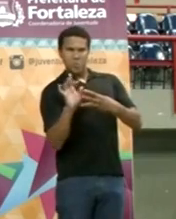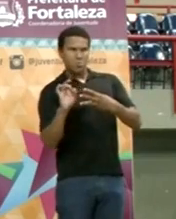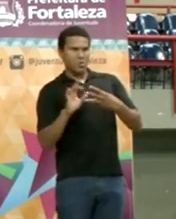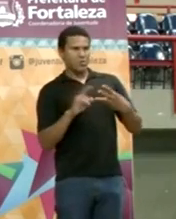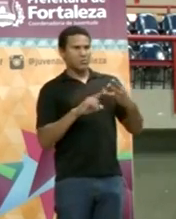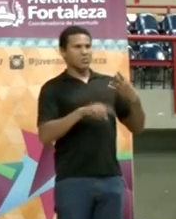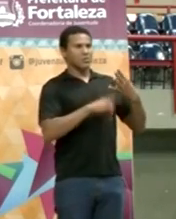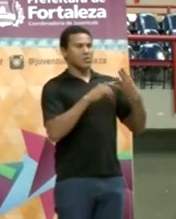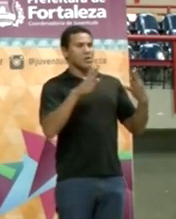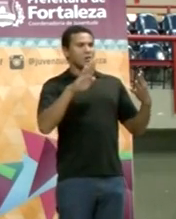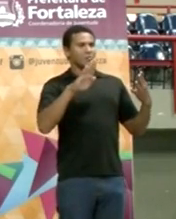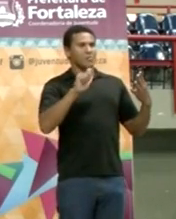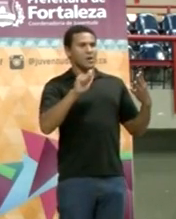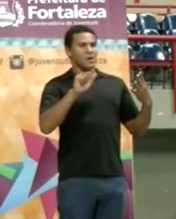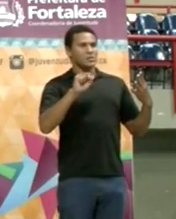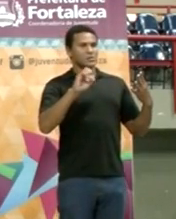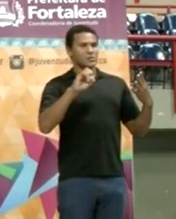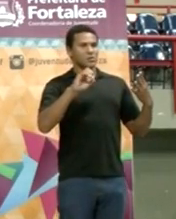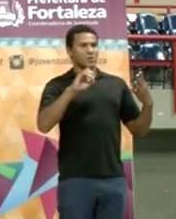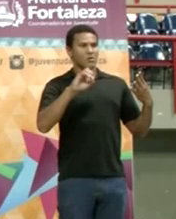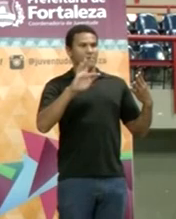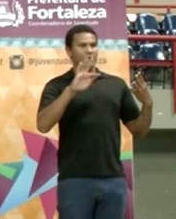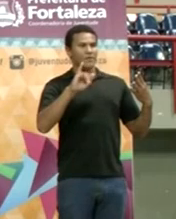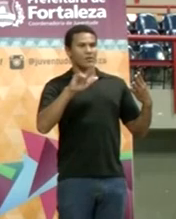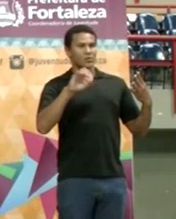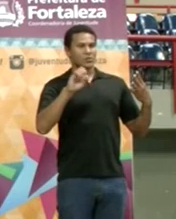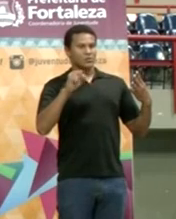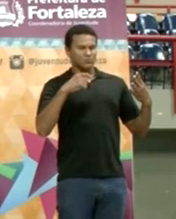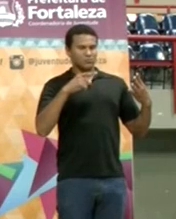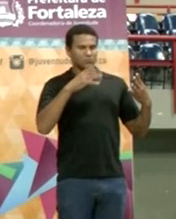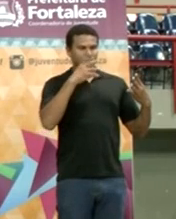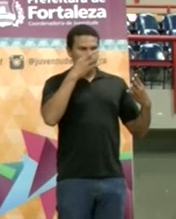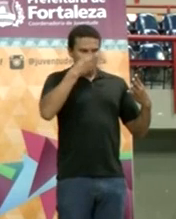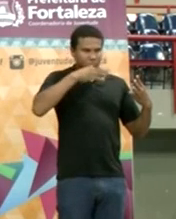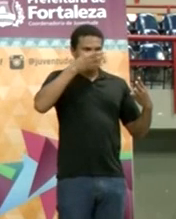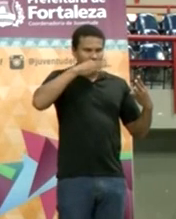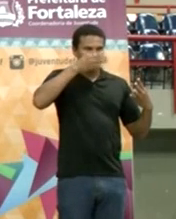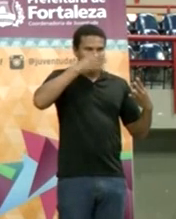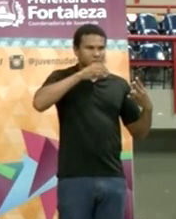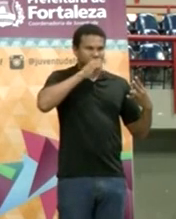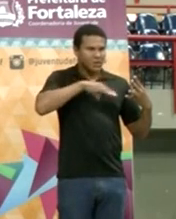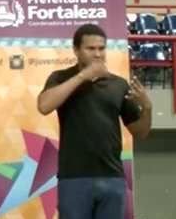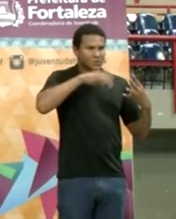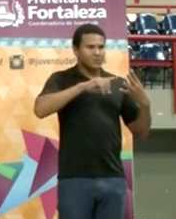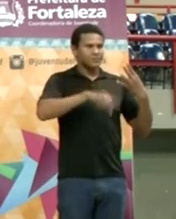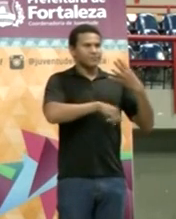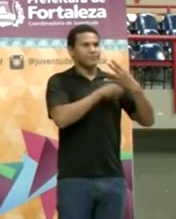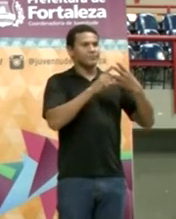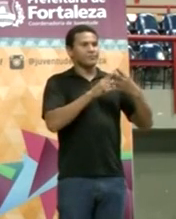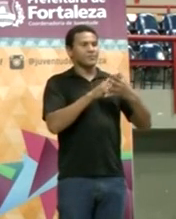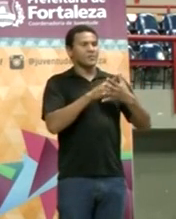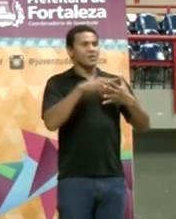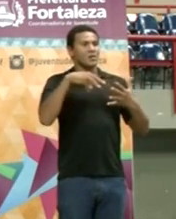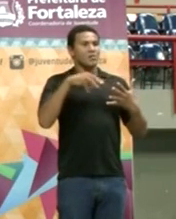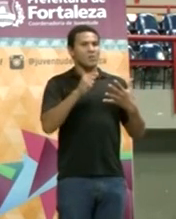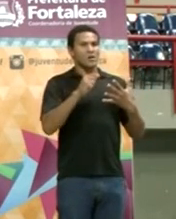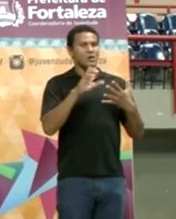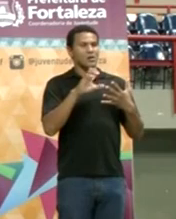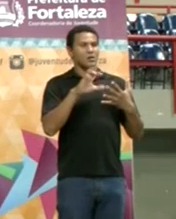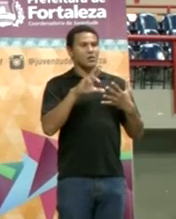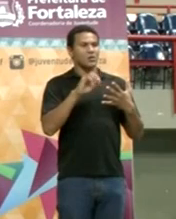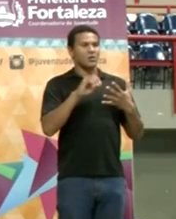os basófilos, que são responsáveis pelas nossas respostas alérgicas. Temos os macrófagos, que são as células que fagocitam